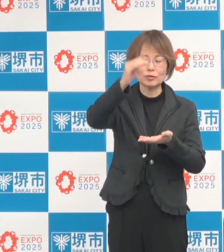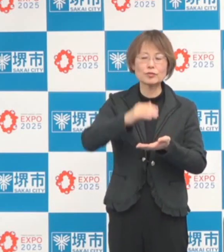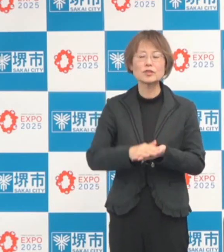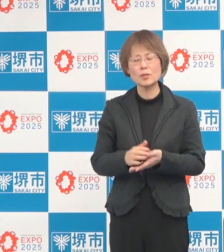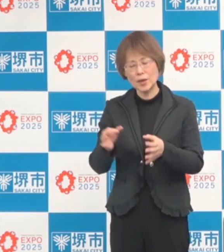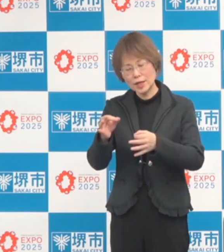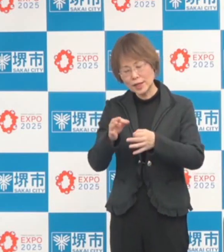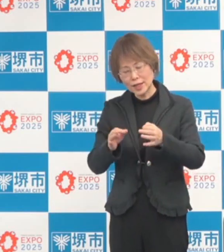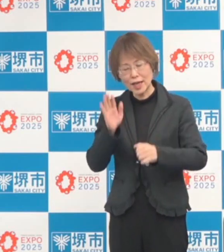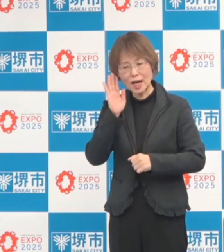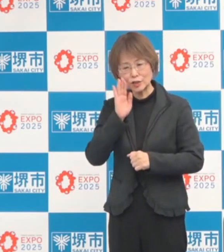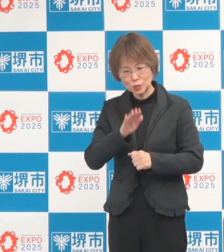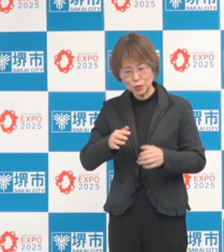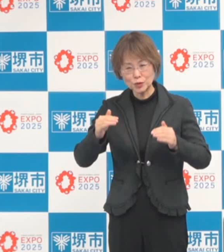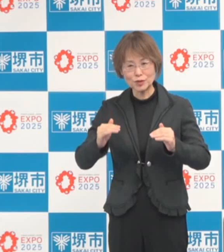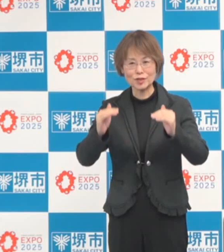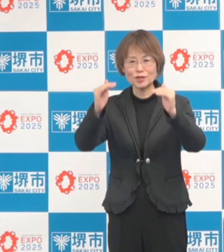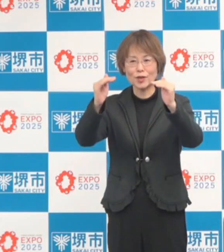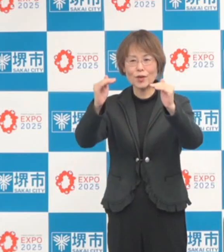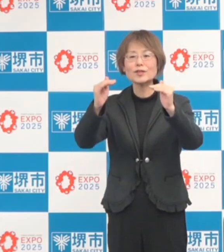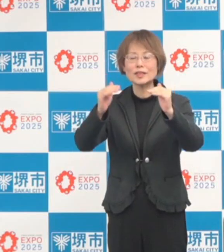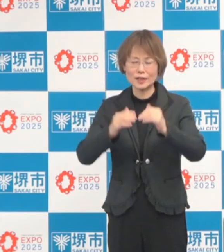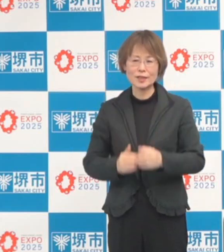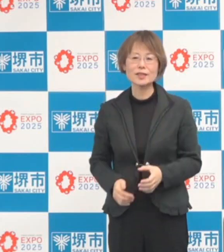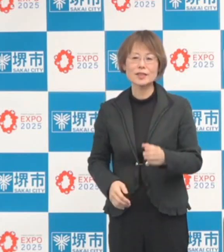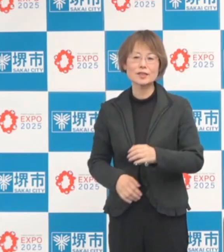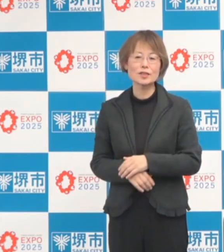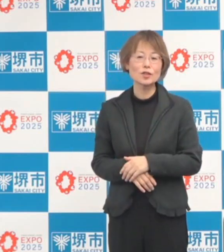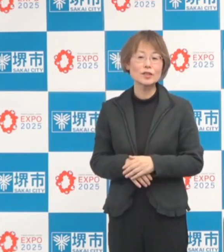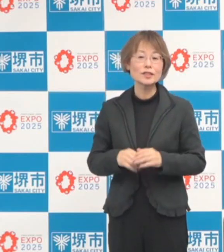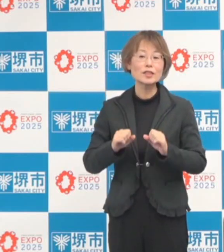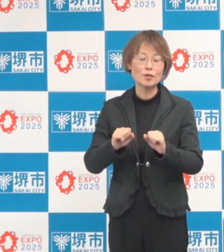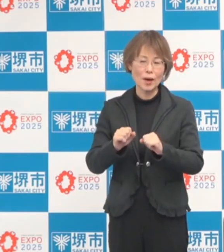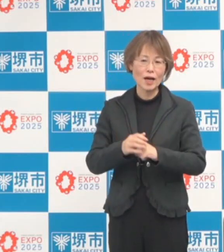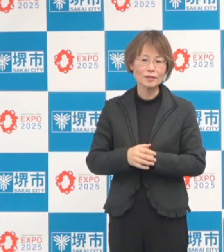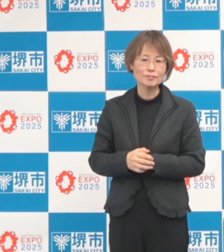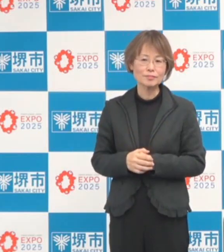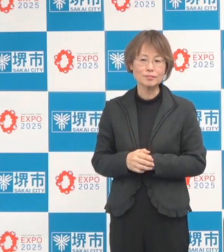済が順調に成長していればですね、CPI を上回る